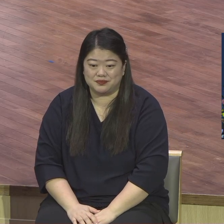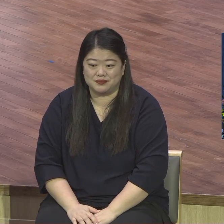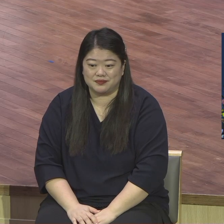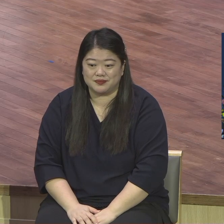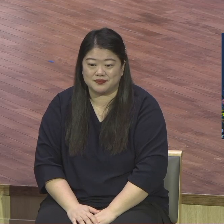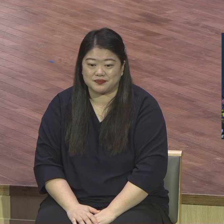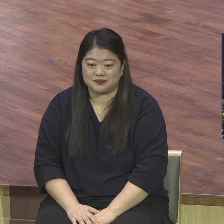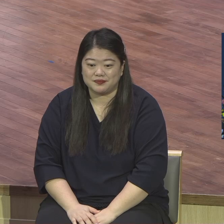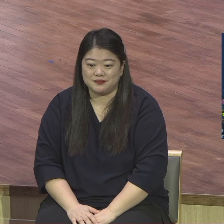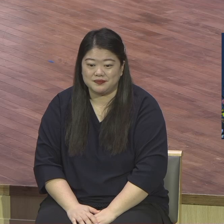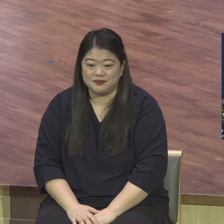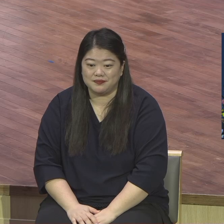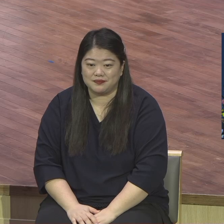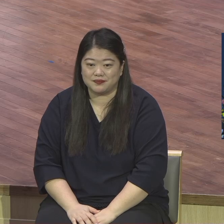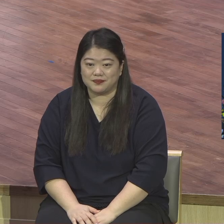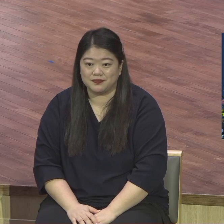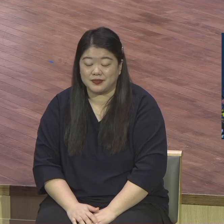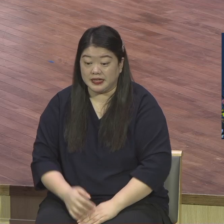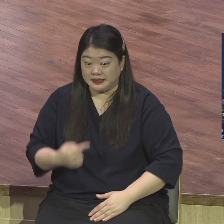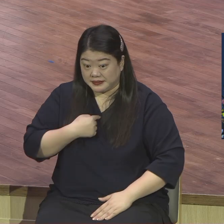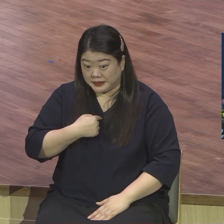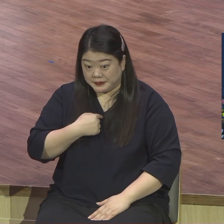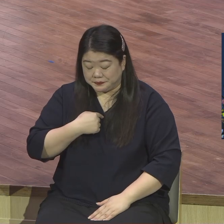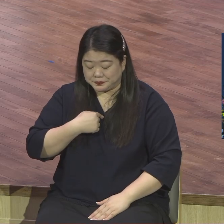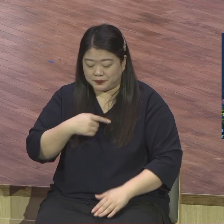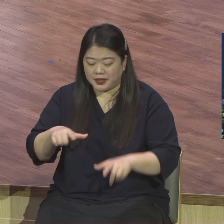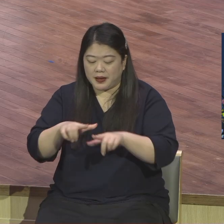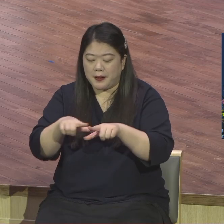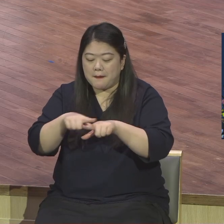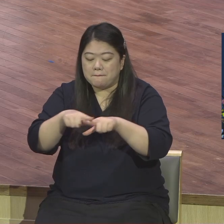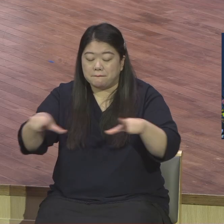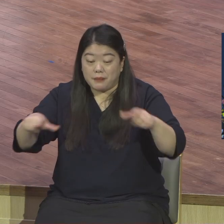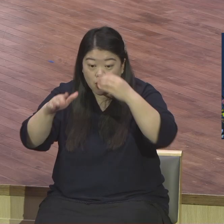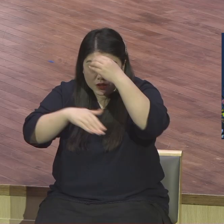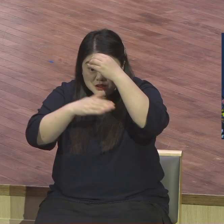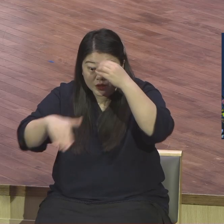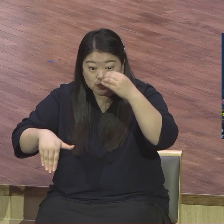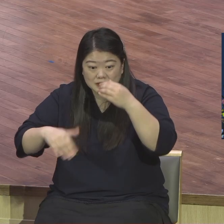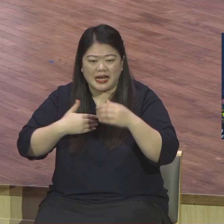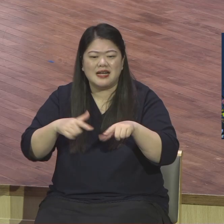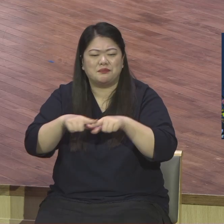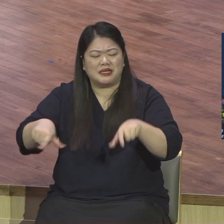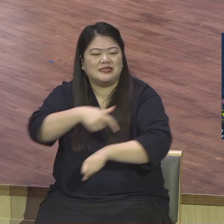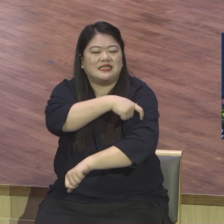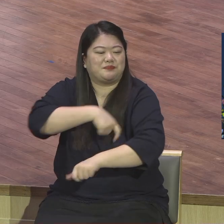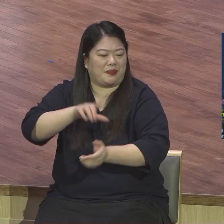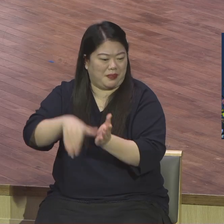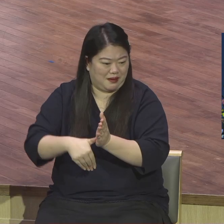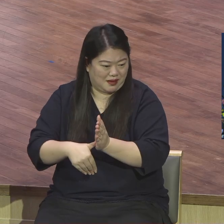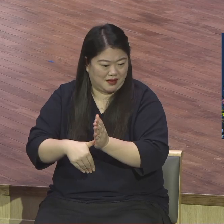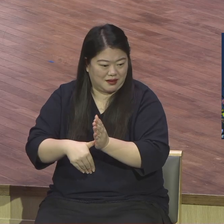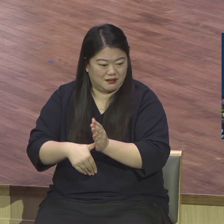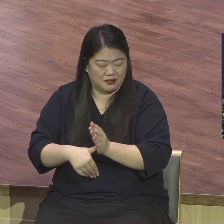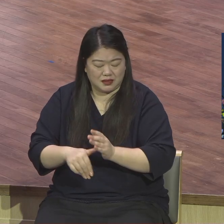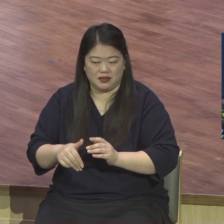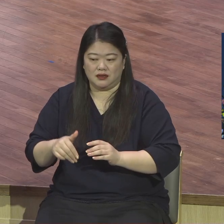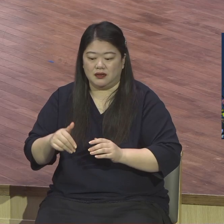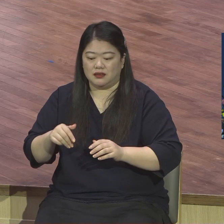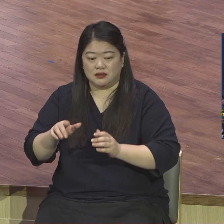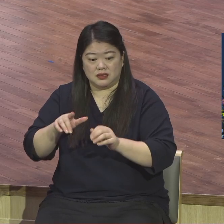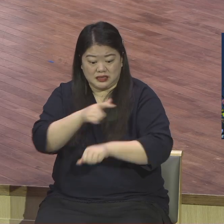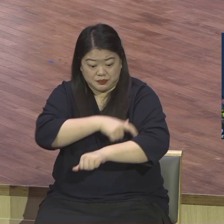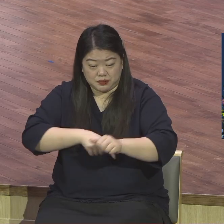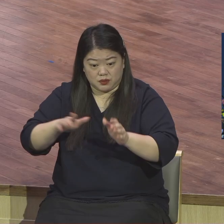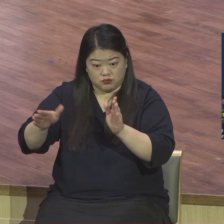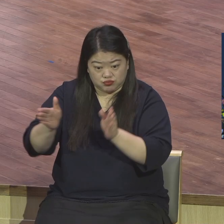나는 이해가 안 되지요. 나는 뭐 돼야 뭐 아무것도 아닌데 뭐 그러지 난리네. 근데 하나님 다 보고 계시잖아요.